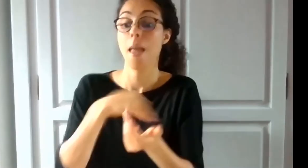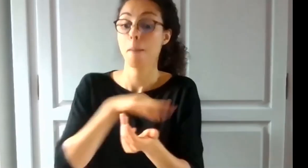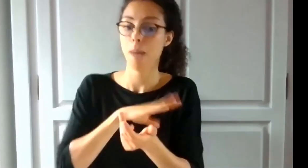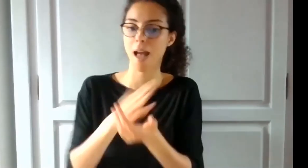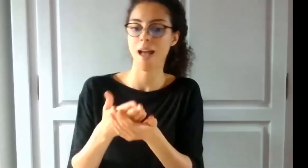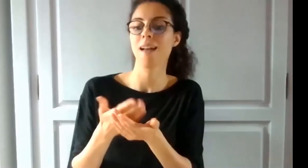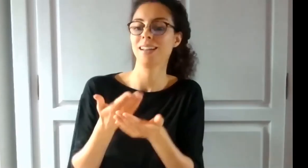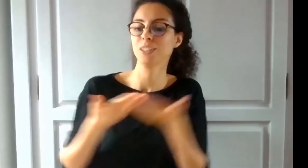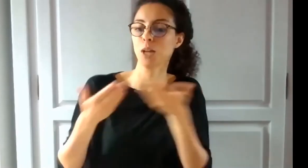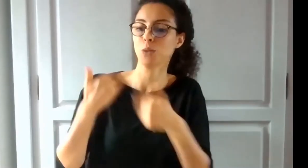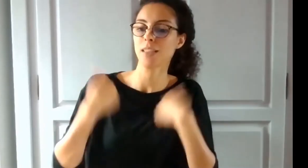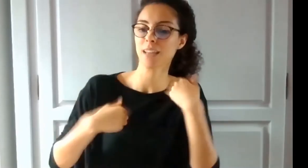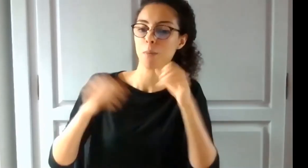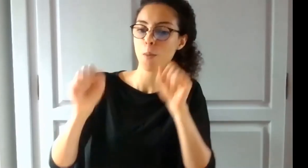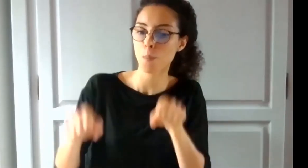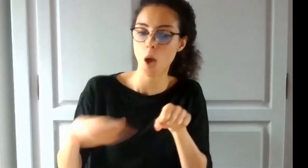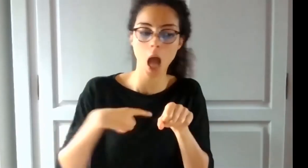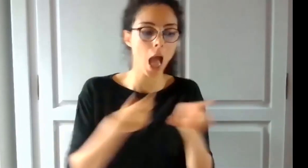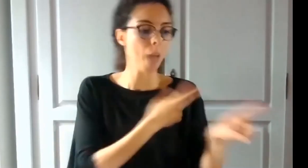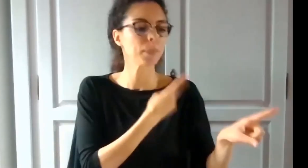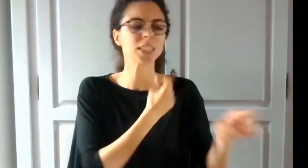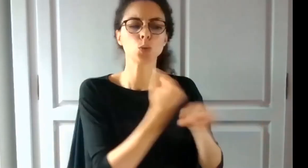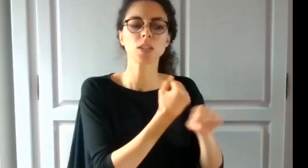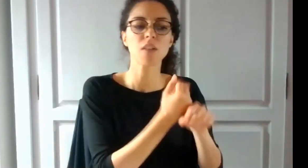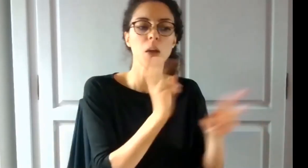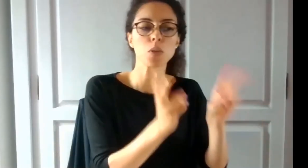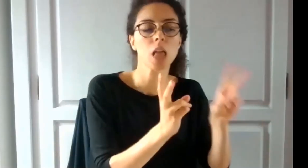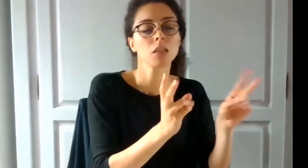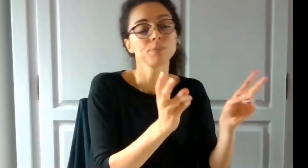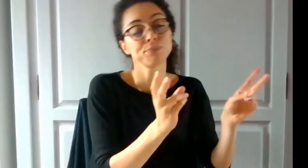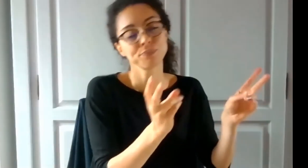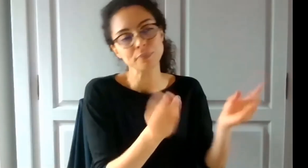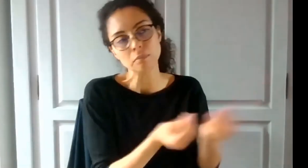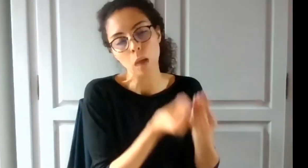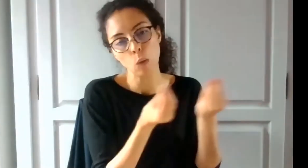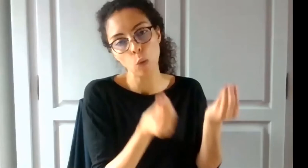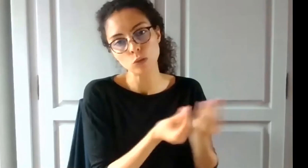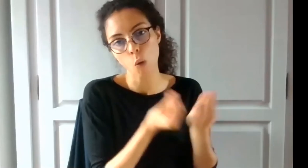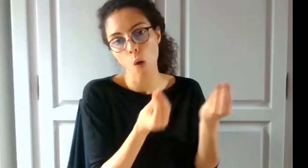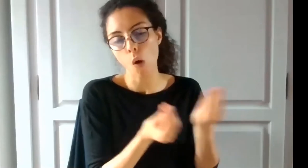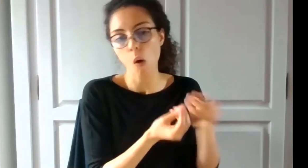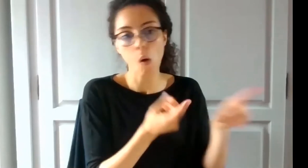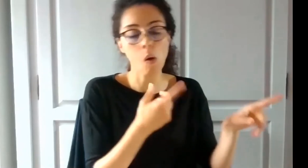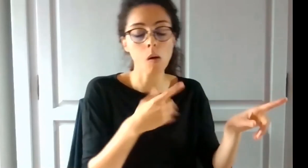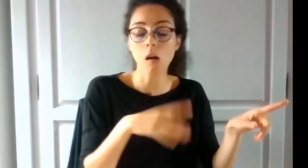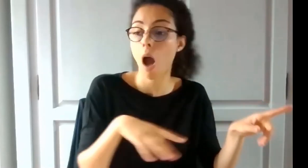effectivement combler, on va dire, une médecine du travail qui est parfois malheureusement déficient,